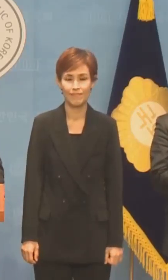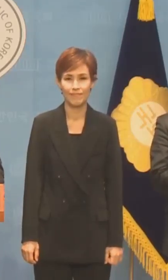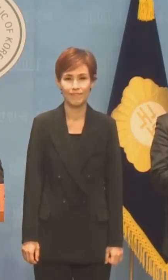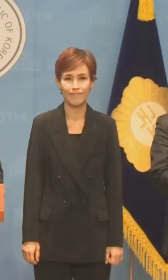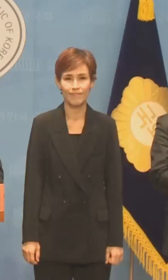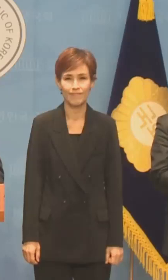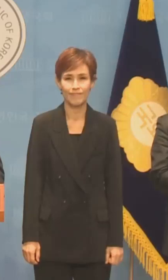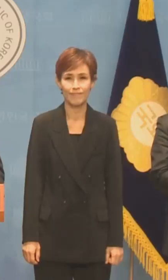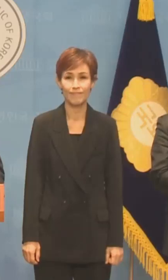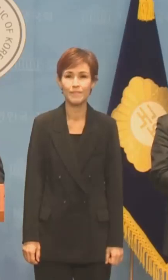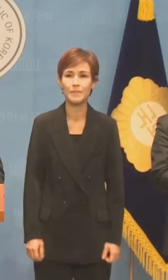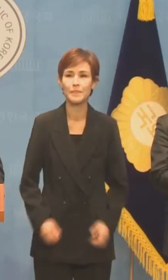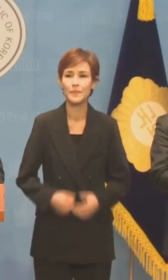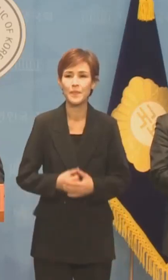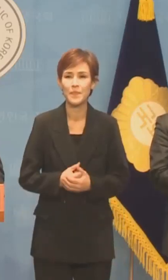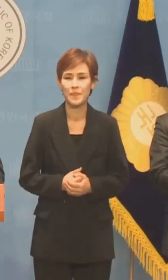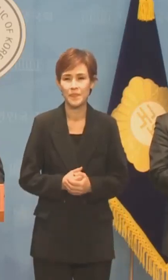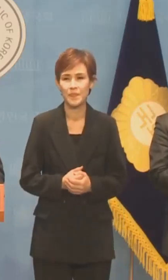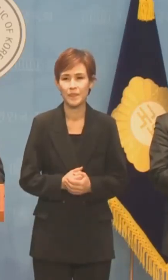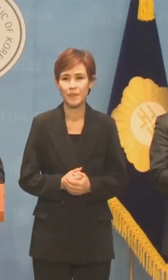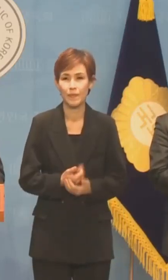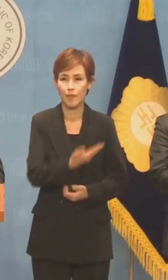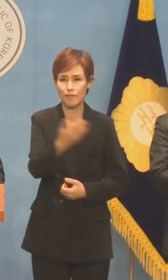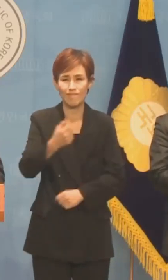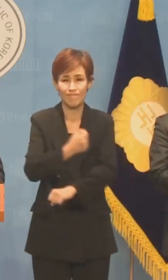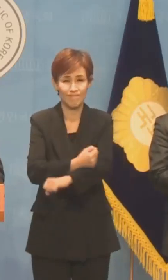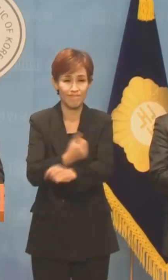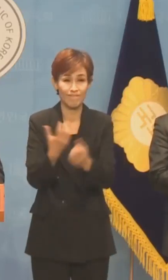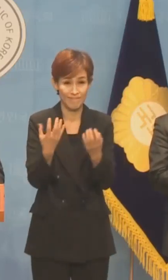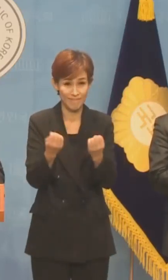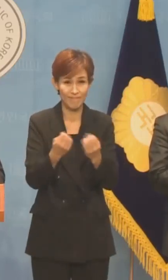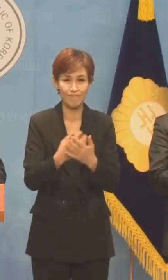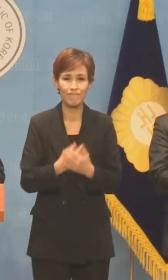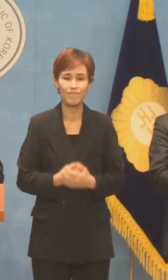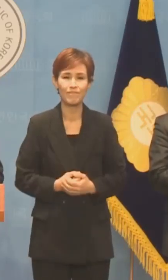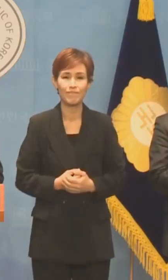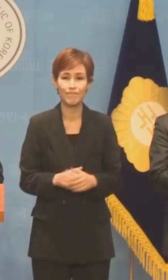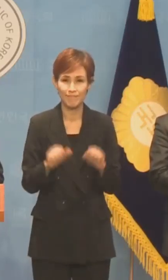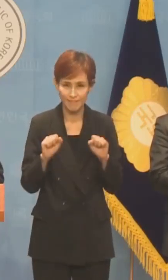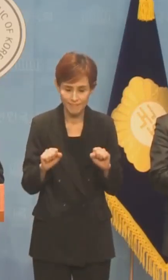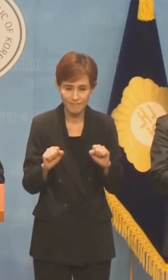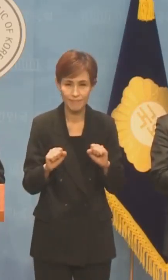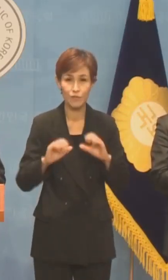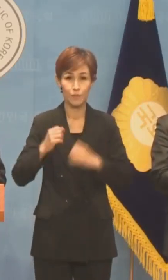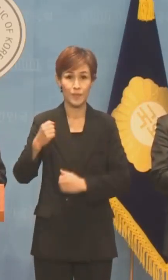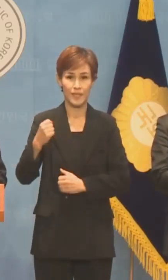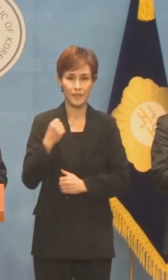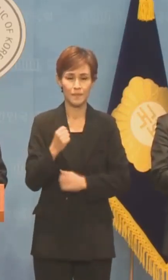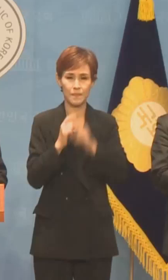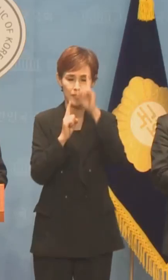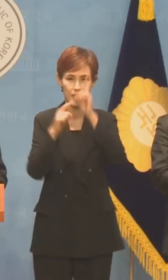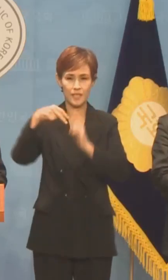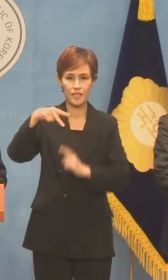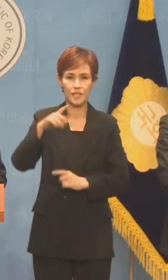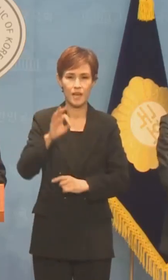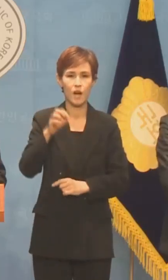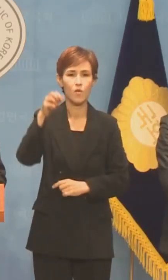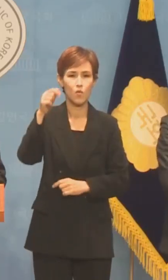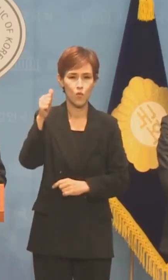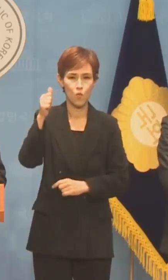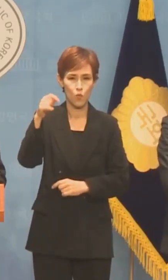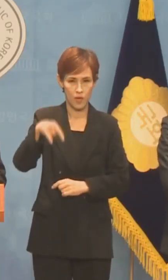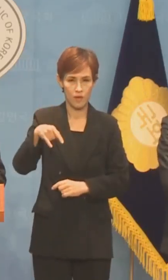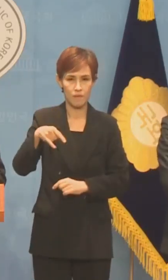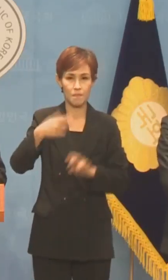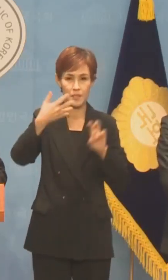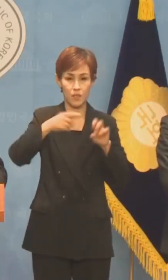예, 연일 계속된 취재에 노가 많으십니다. 안녕하십니까? 국민의힘 이상휘